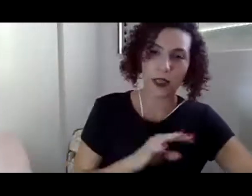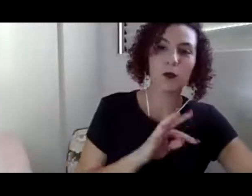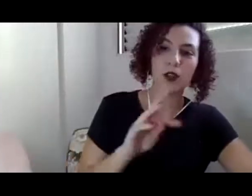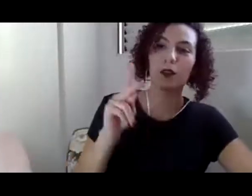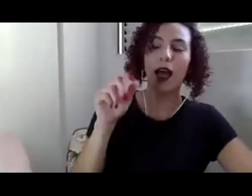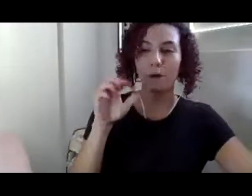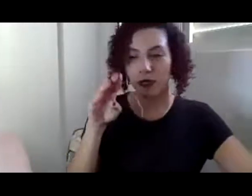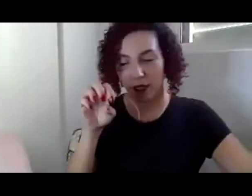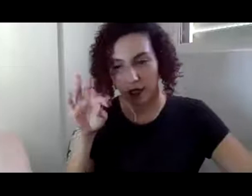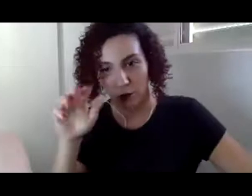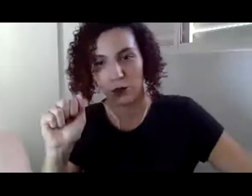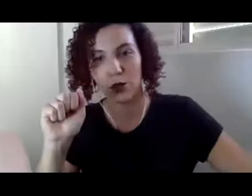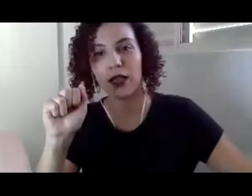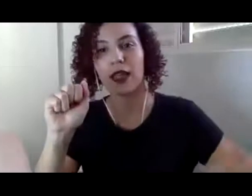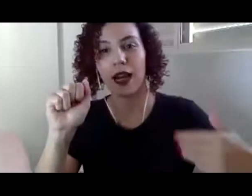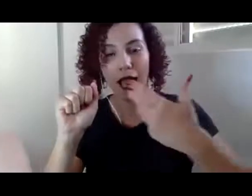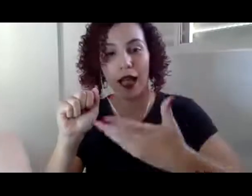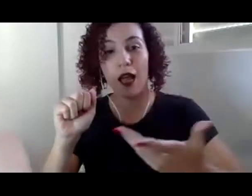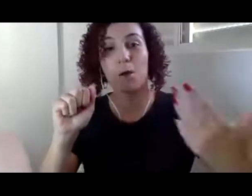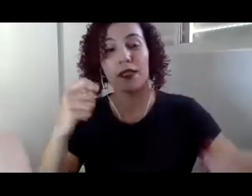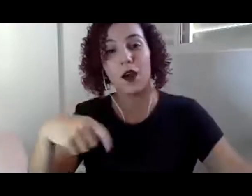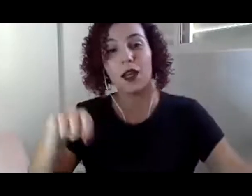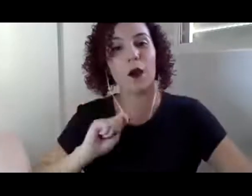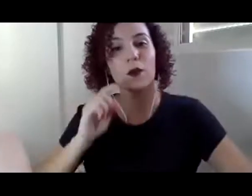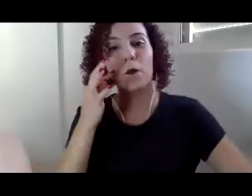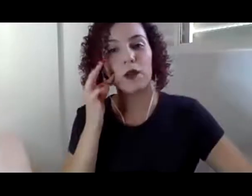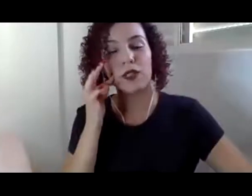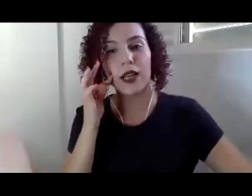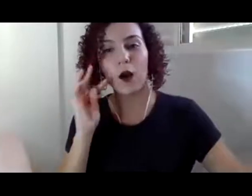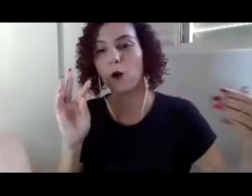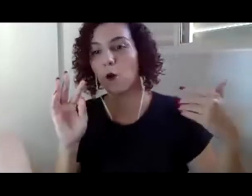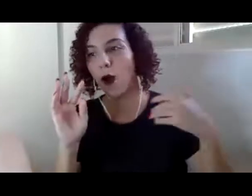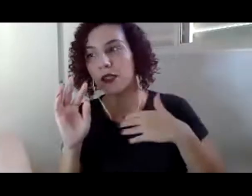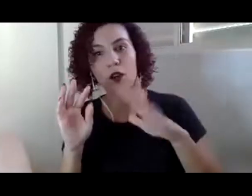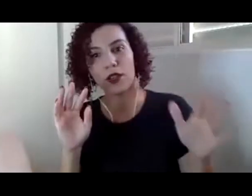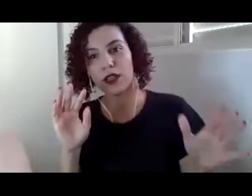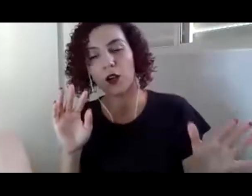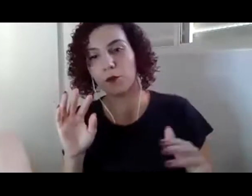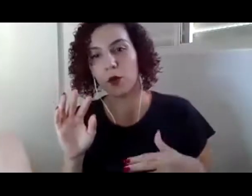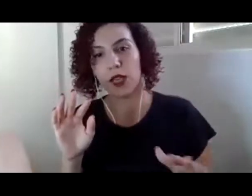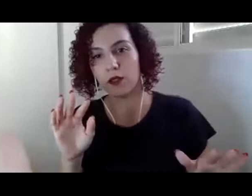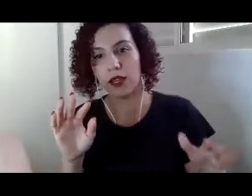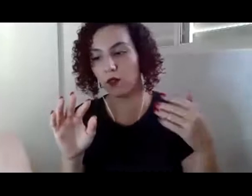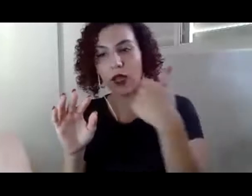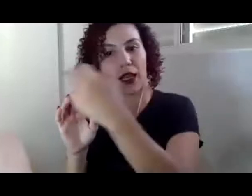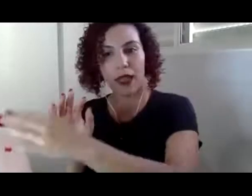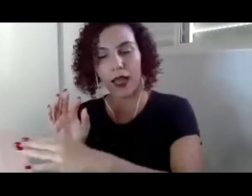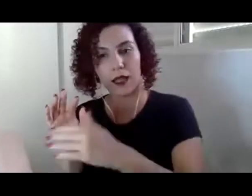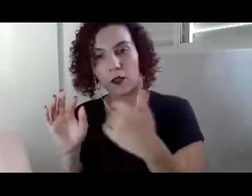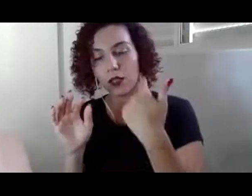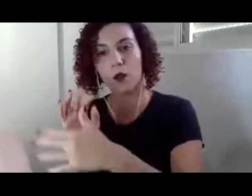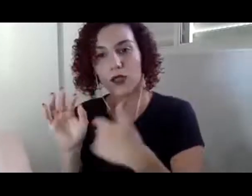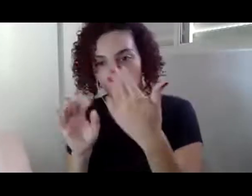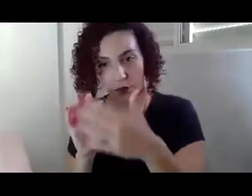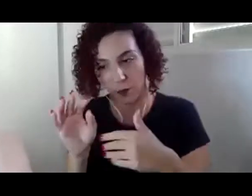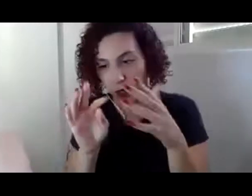falar que eu me chamo Tabata, então eu vou soletrar, mas na hora que eu der o meu sinal, quase 99% deles vão deletar